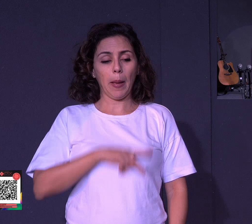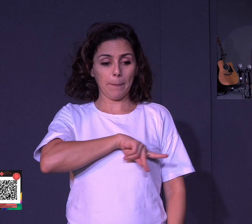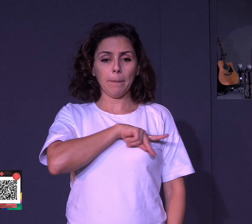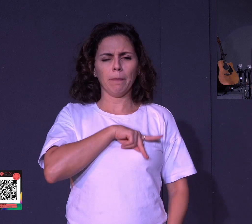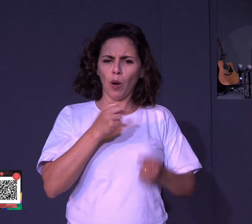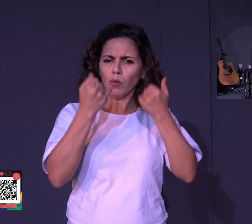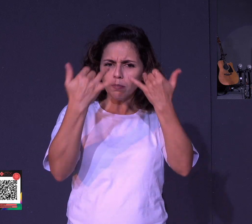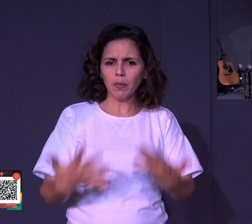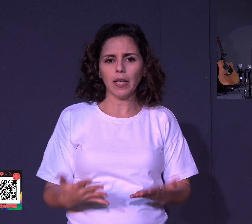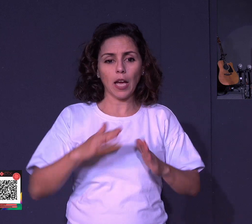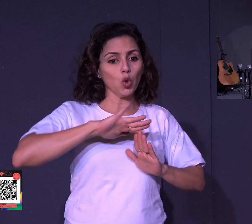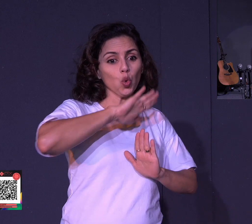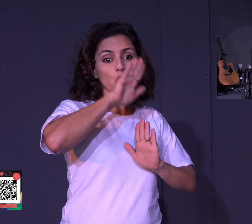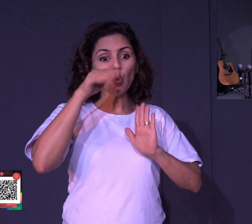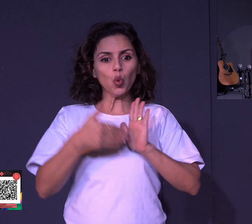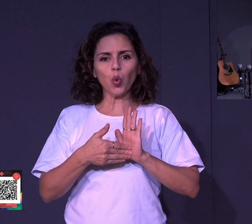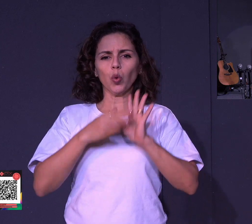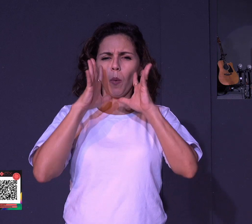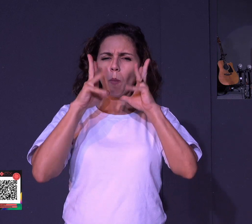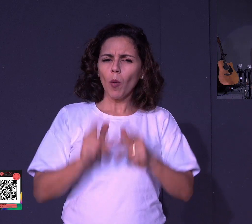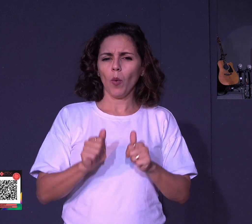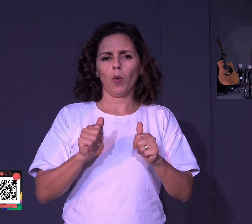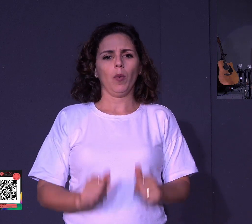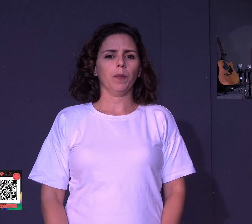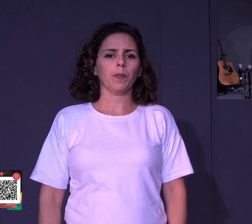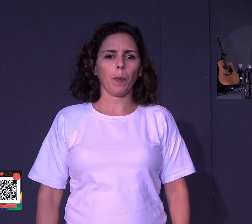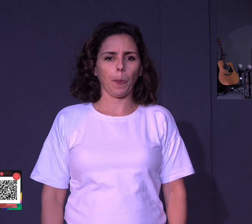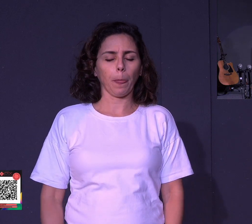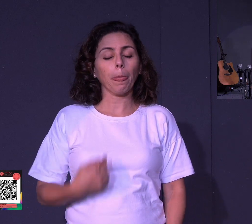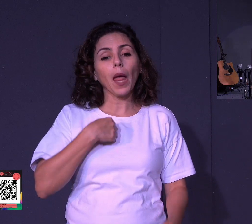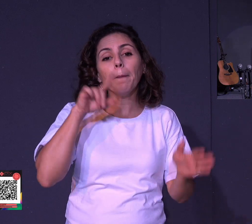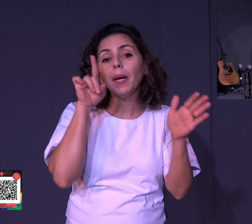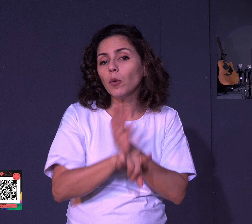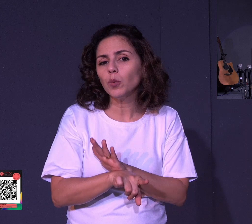Ô irmão, as conversas lá no trabalho são dúbias,